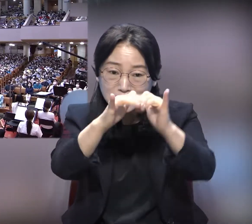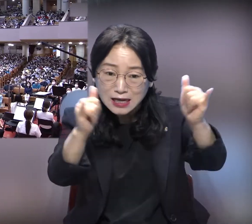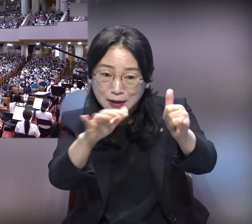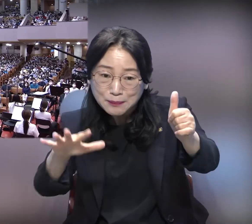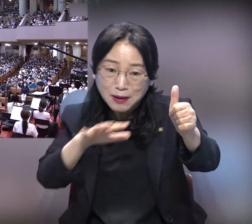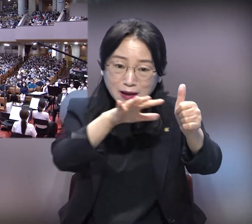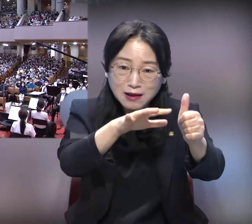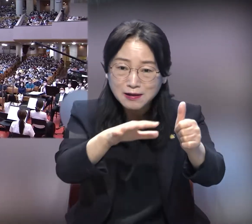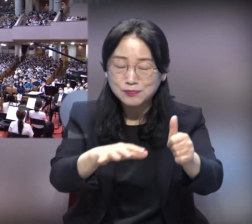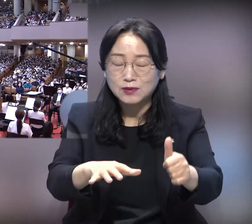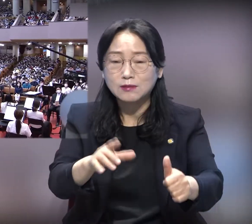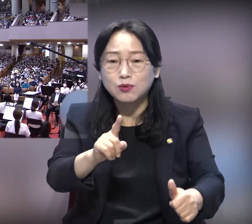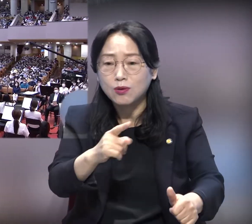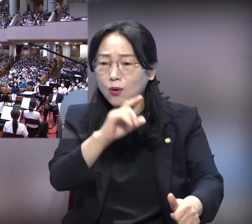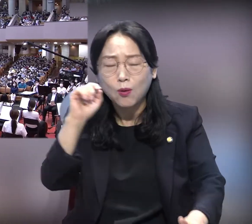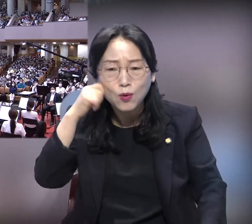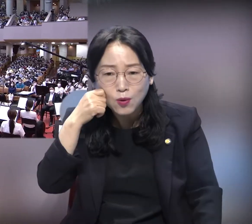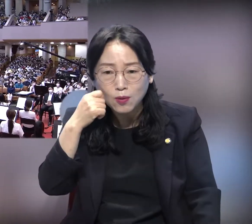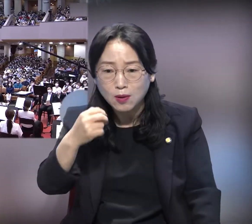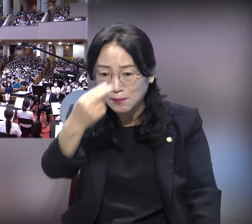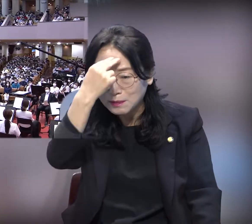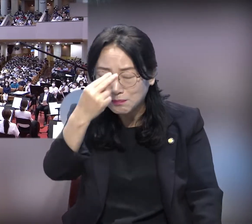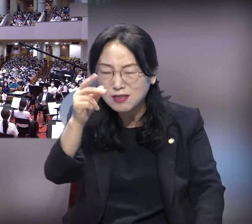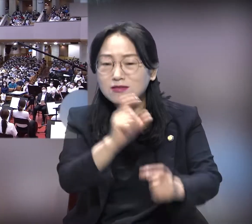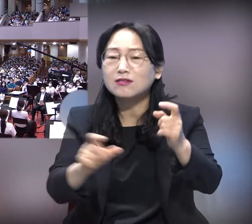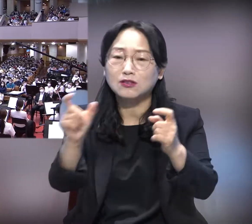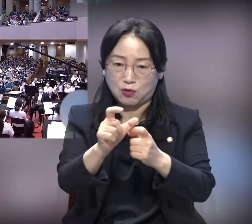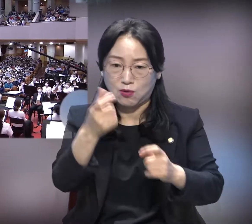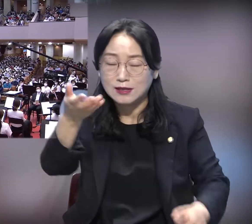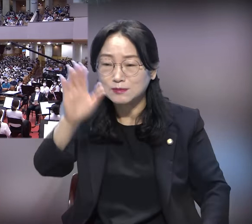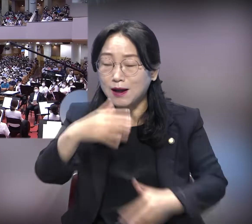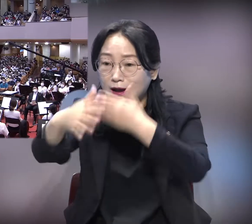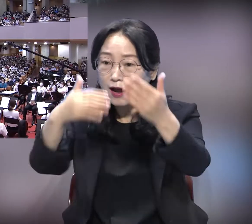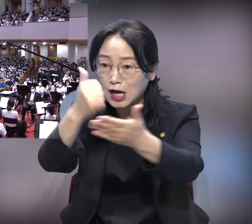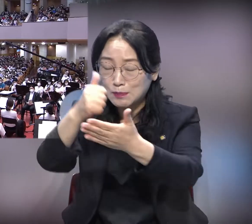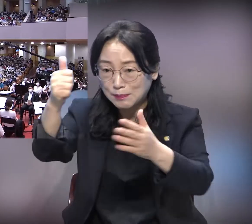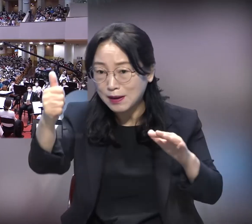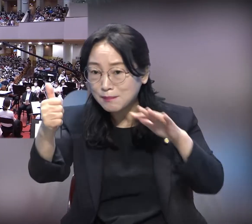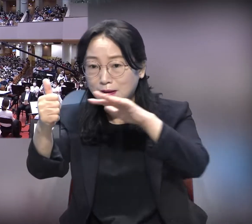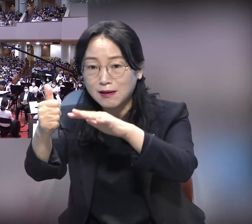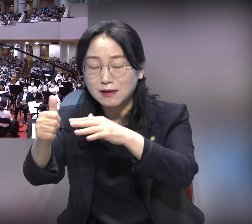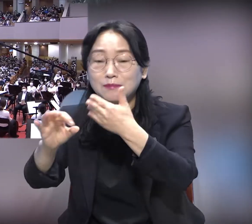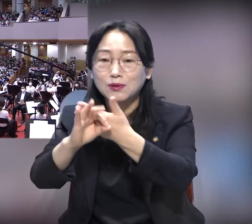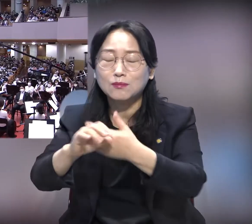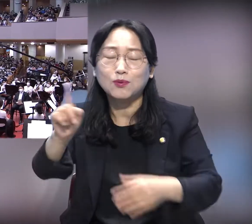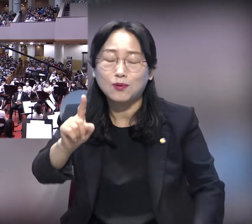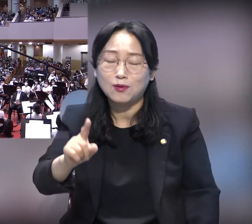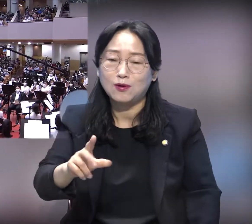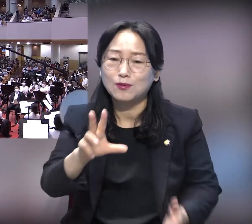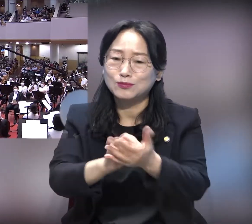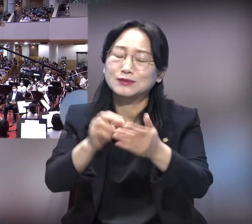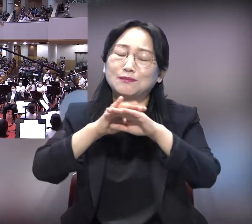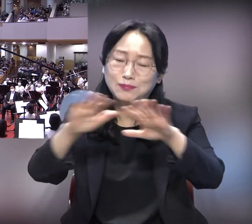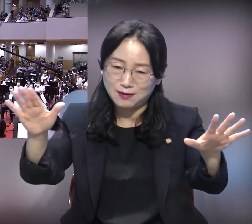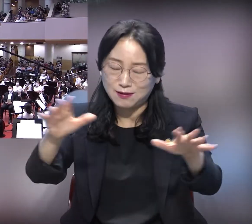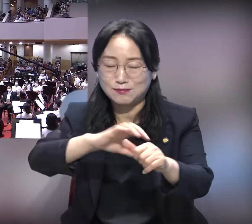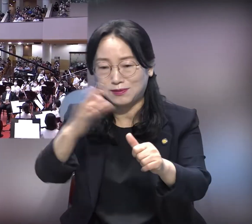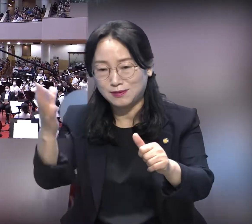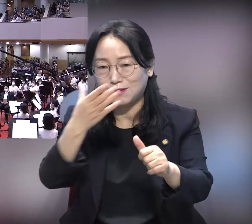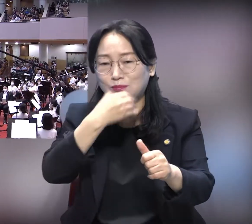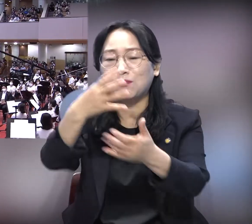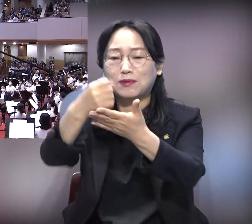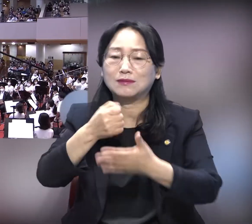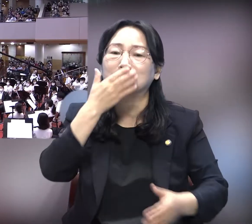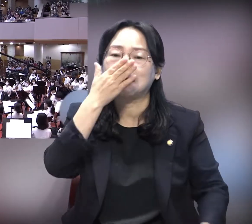어려움을 더 다가오고 문제가 생겨날 수 있지만 하나님께 피하는 자는 문제로부터 노예남 받게 되고 복을 받게 되는